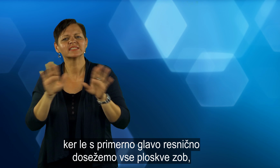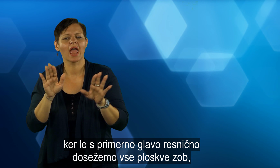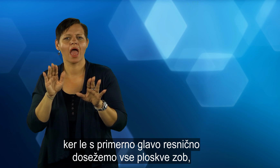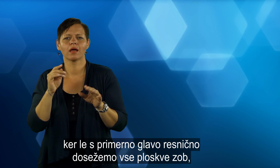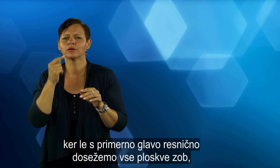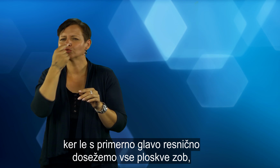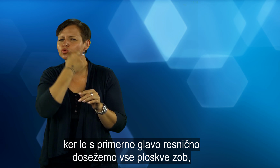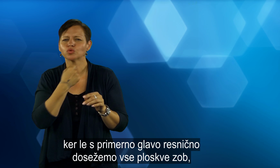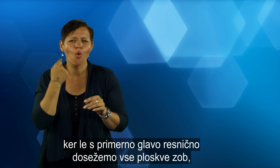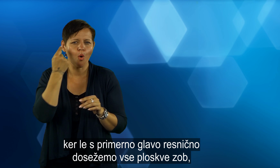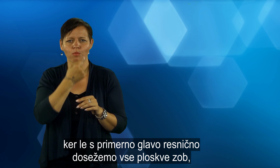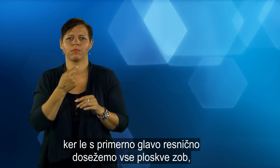tudi tiste najbolj oddaljene.